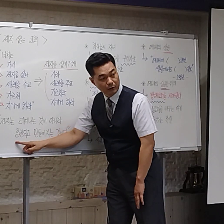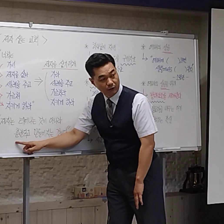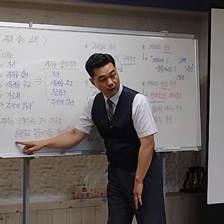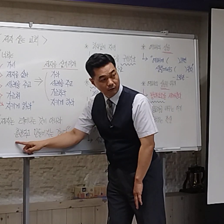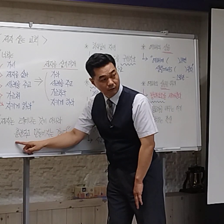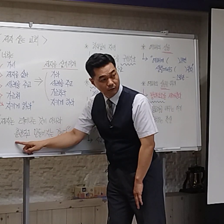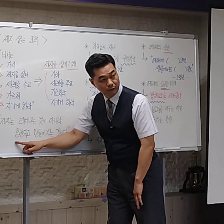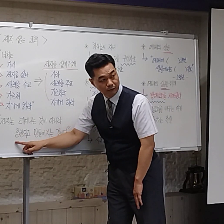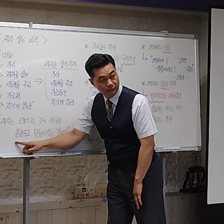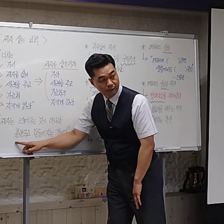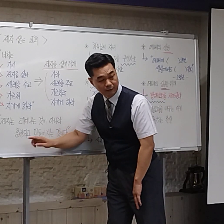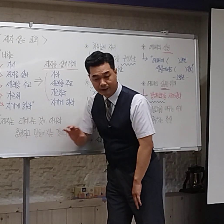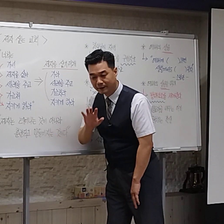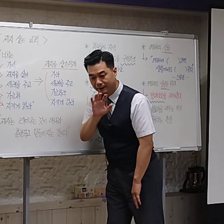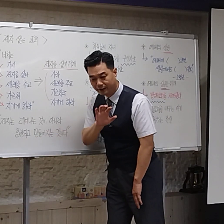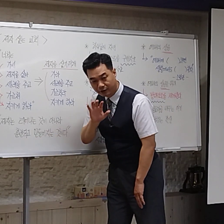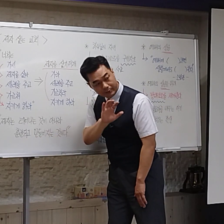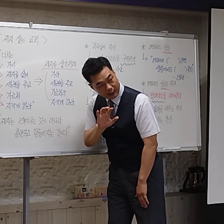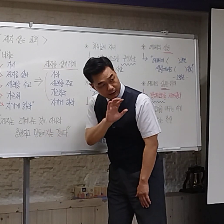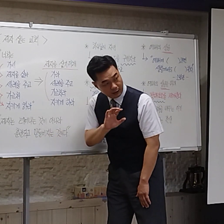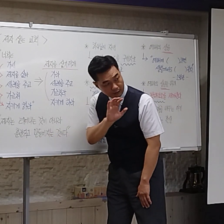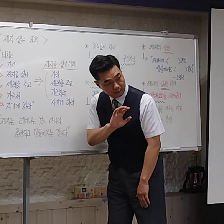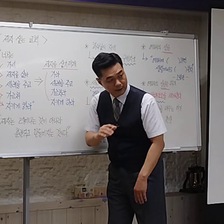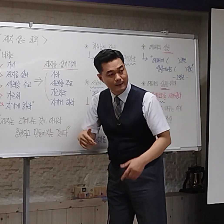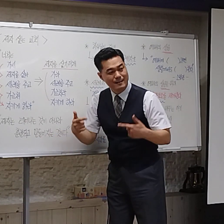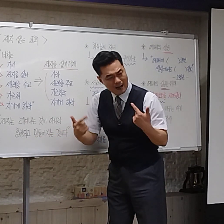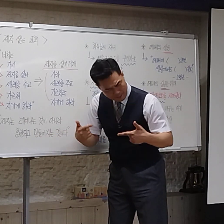필요해요. 연습을 해야 돼요. 날마다.